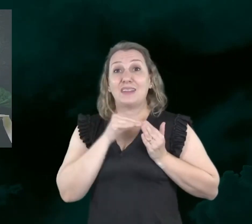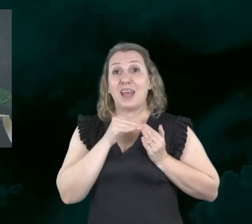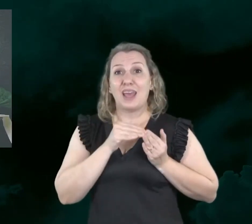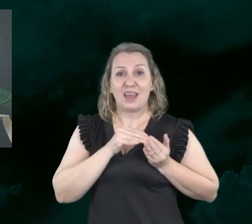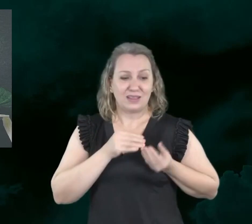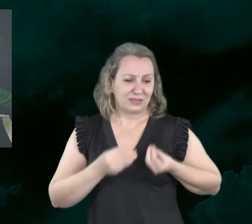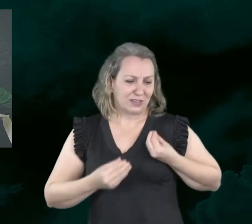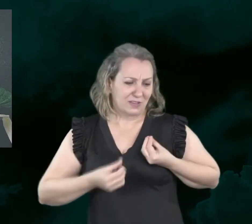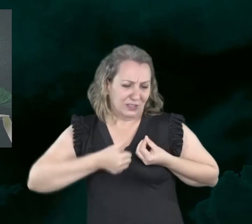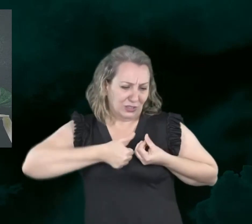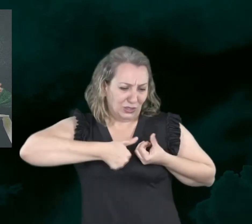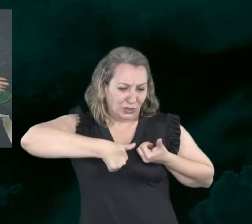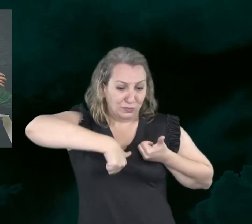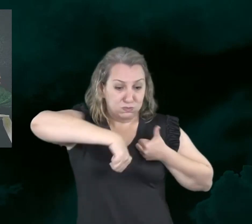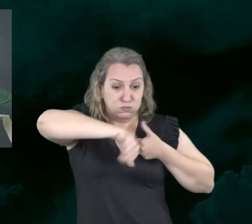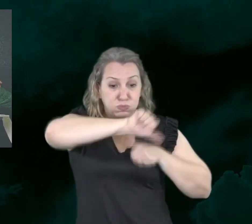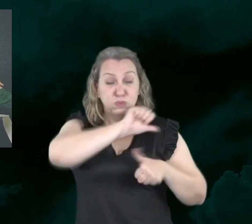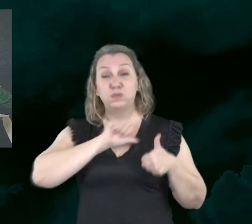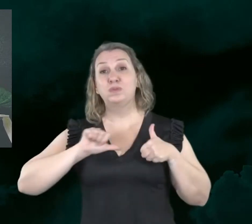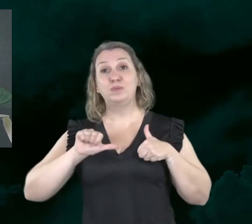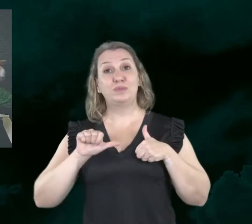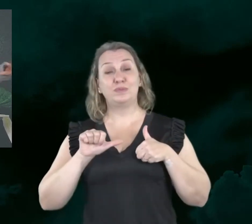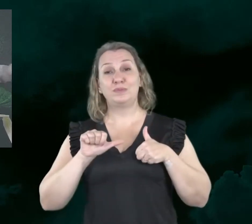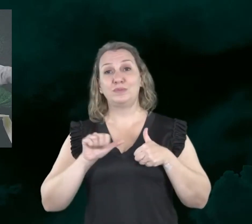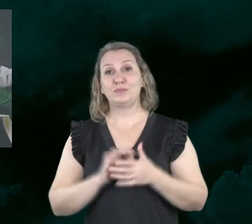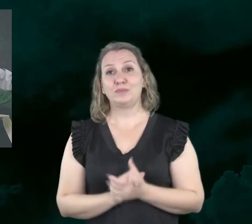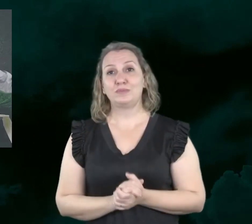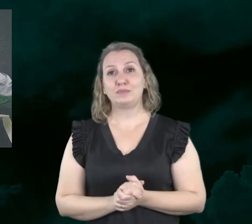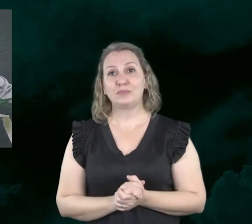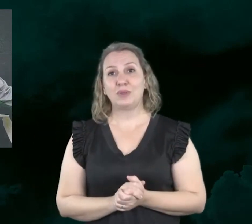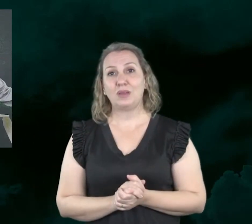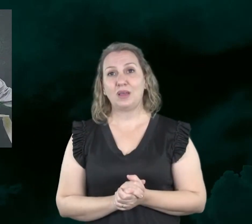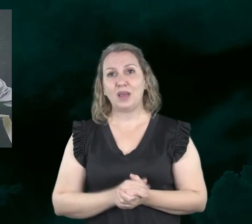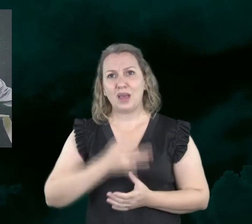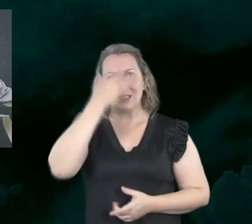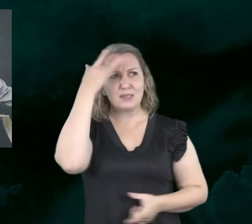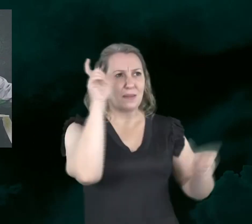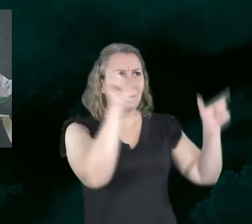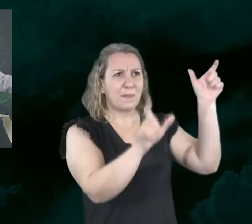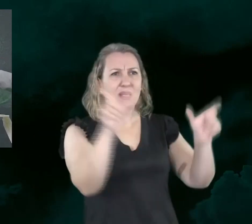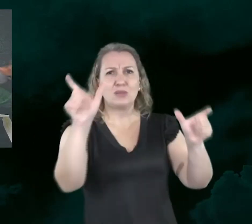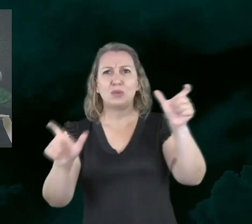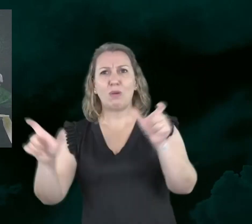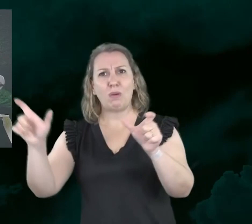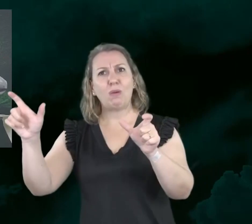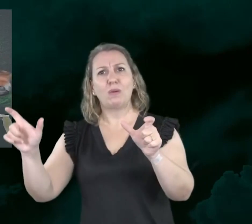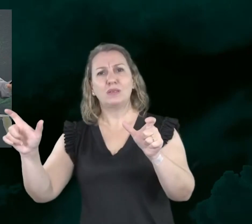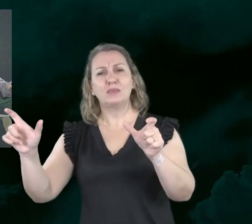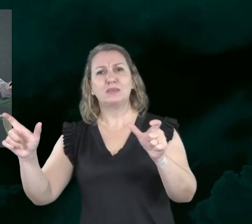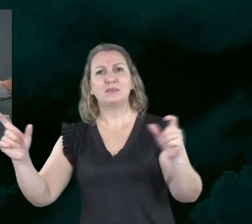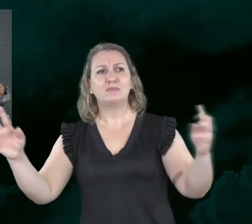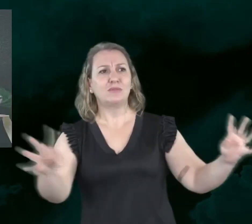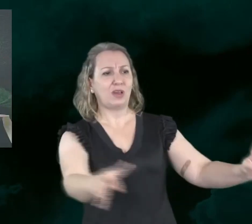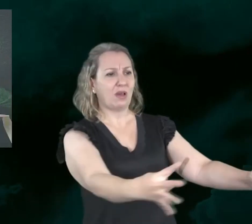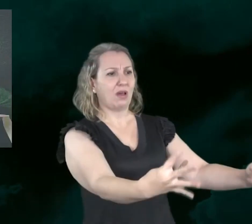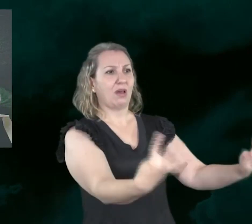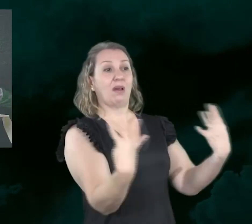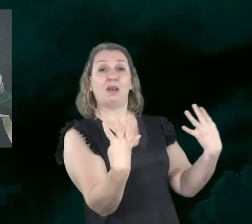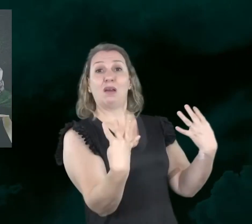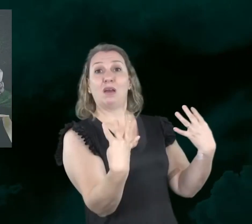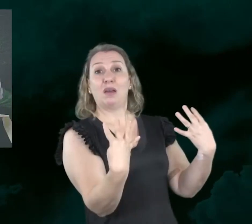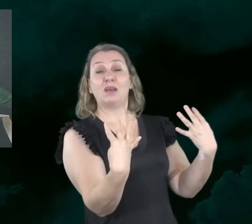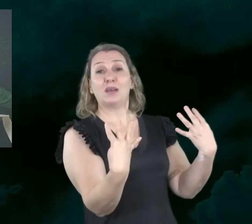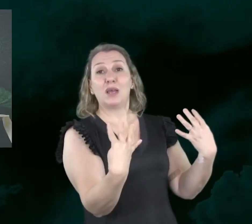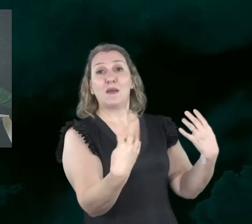chegar um momento, a sociedade que convive conosco, a sociedade vai enxergar que nós,